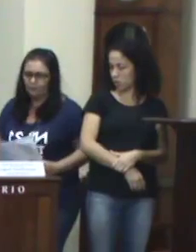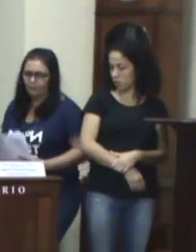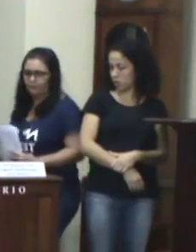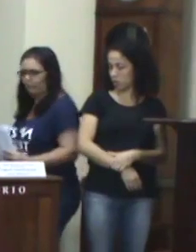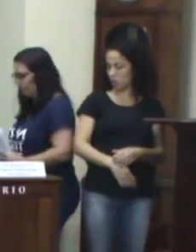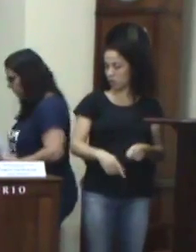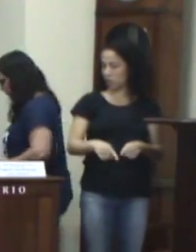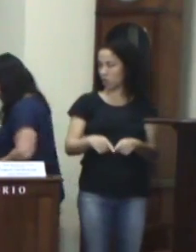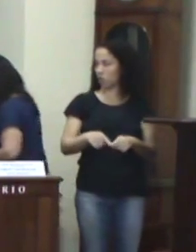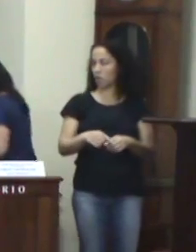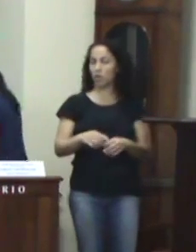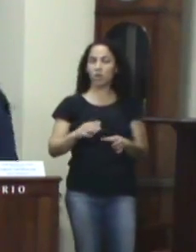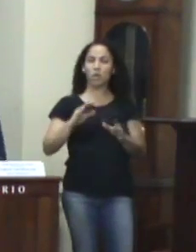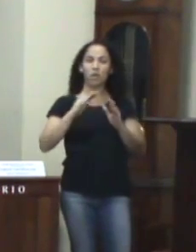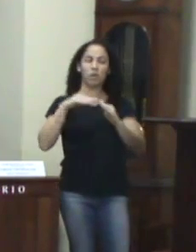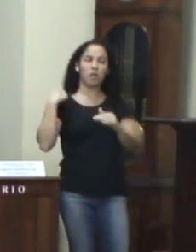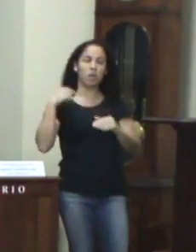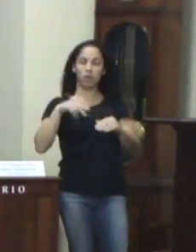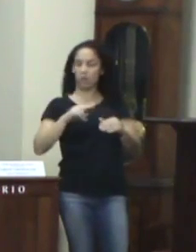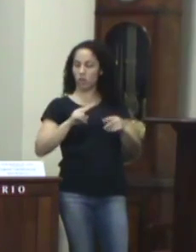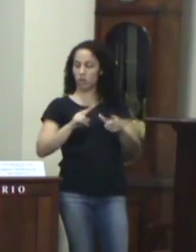A Câmara Municipal de Valença,